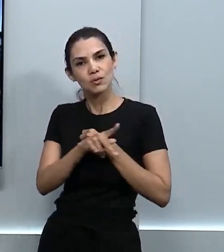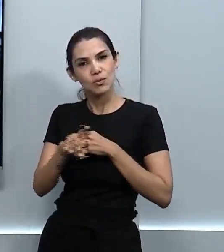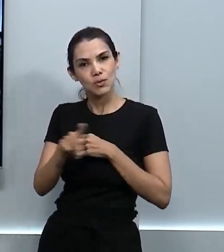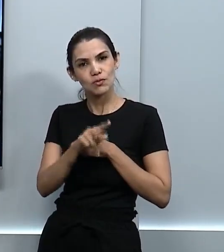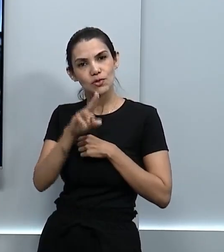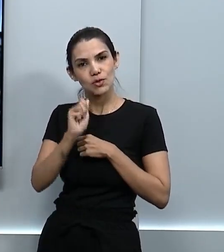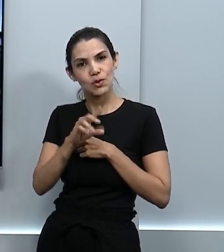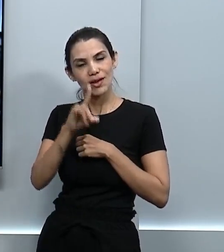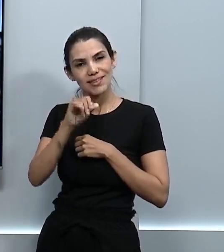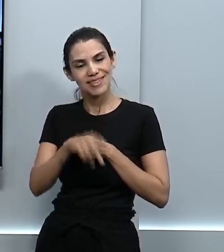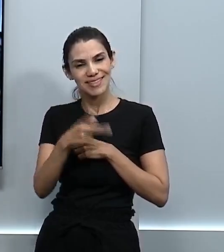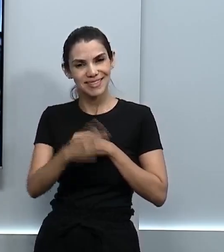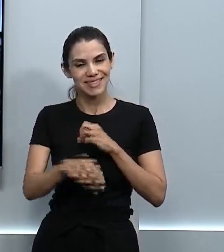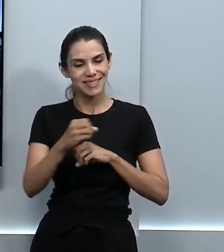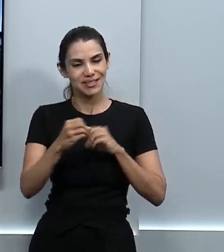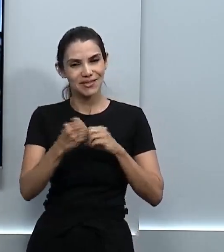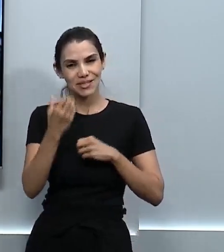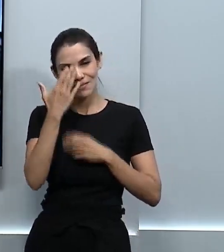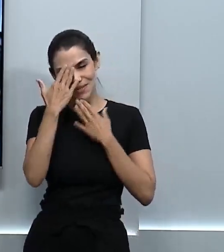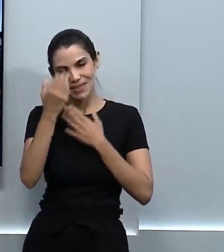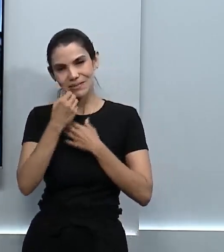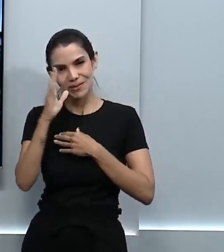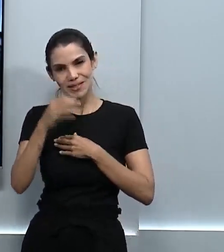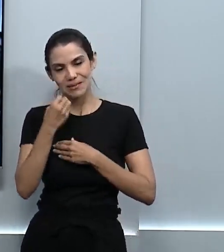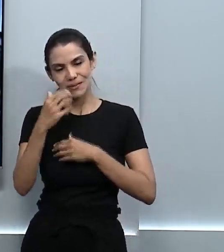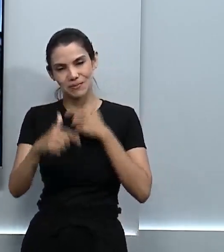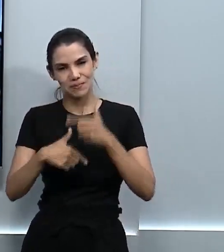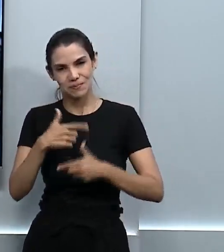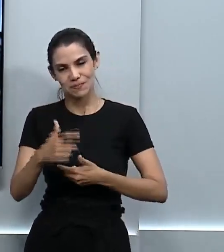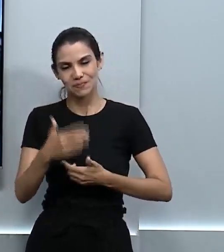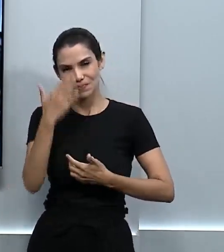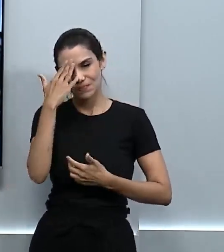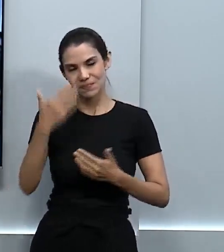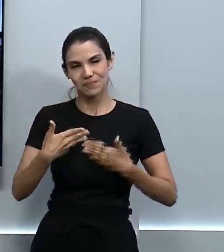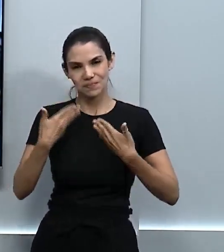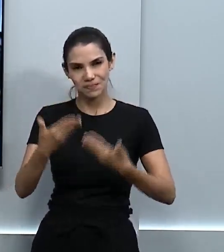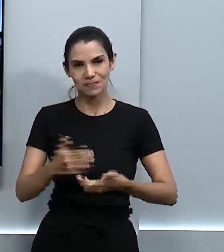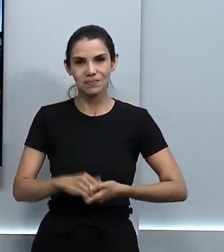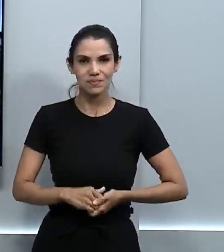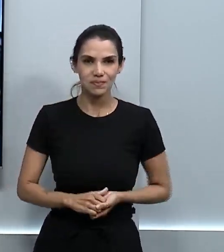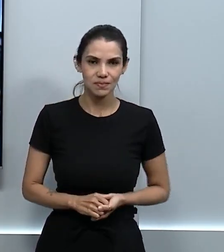Kipnis. Muito obrigada, professor. Boa tarde, bom trabalho. Eu agradeço. Obrigado, boa tarde a todos.